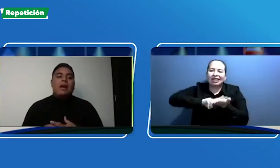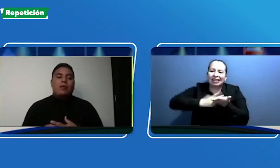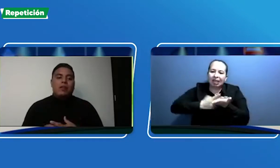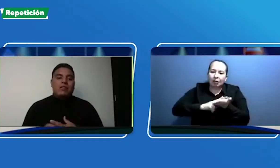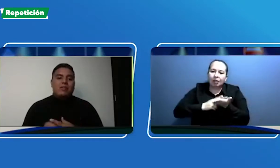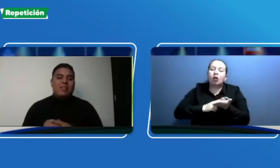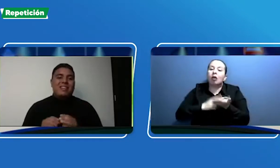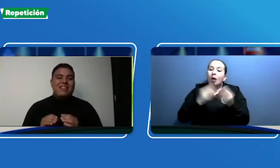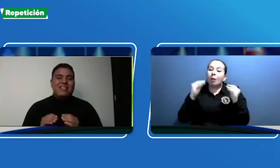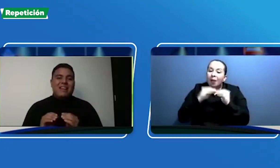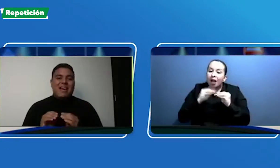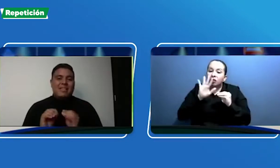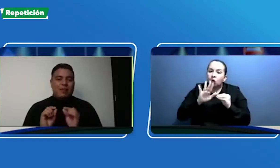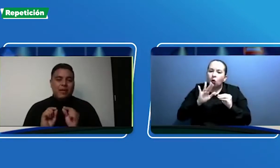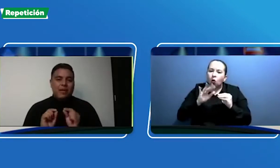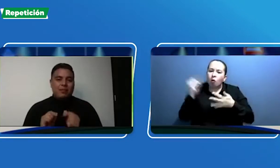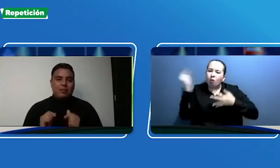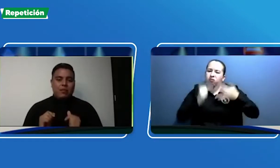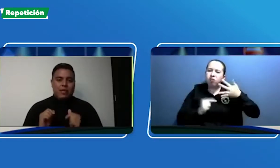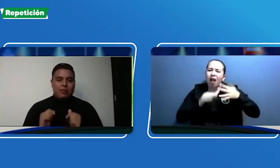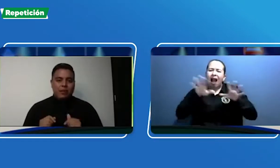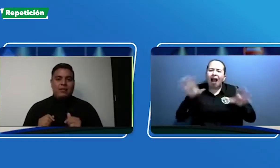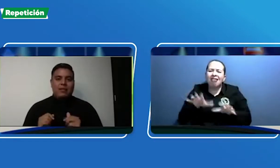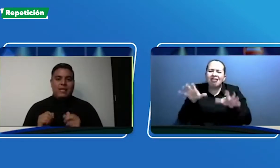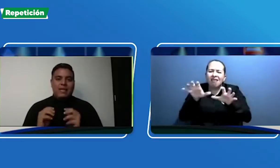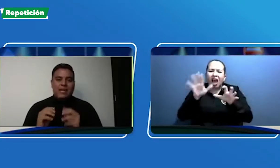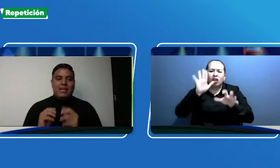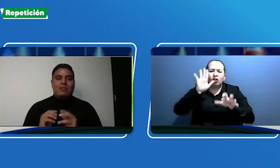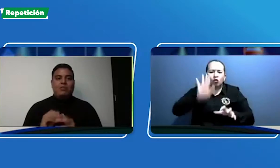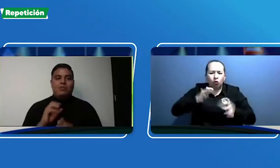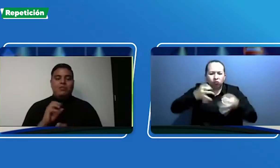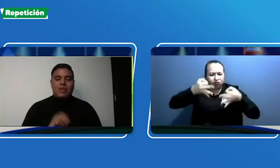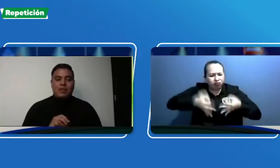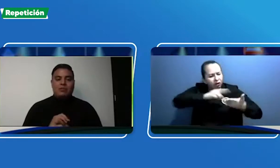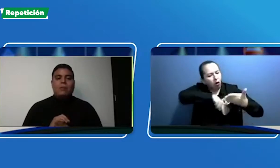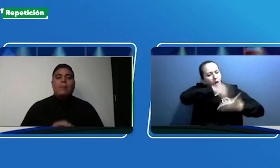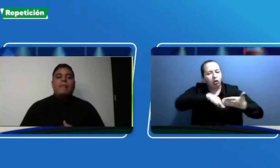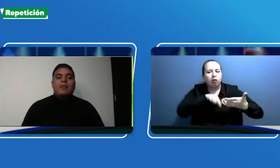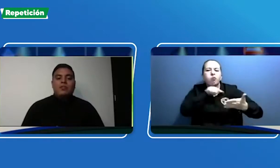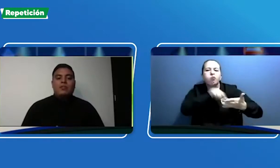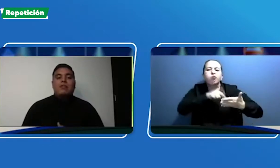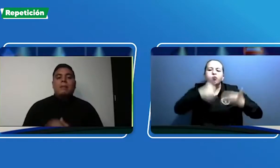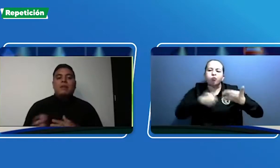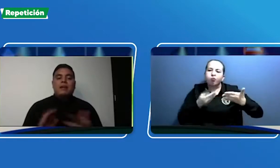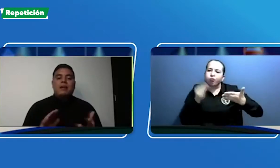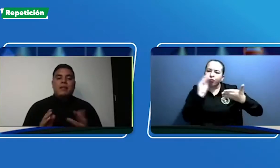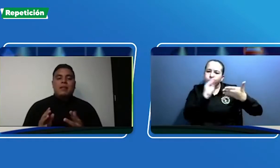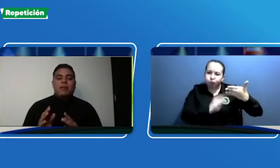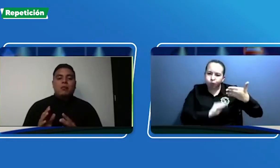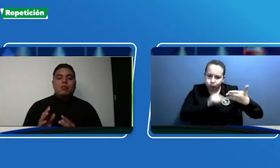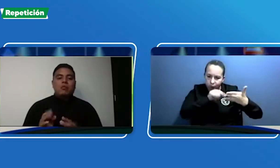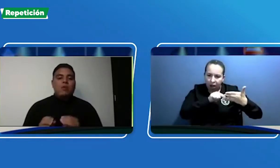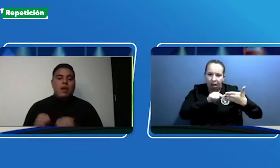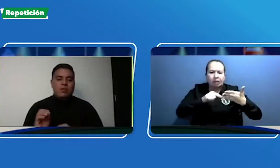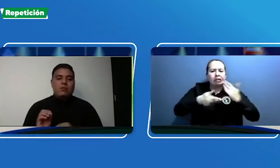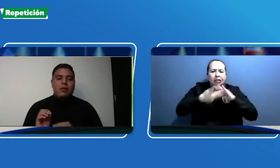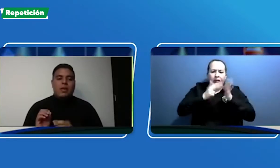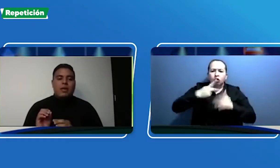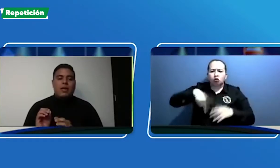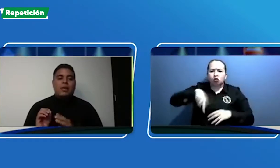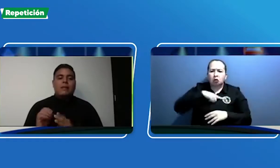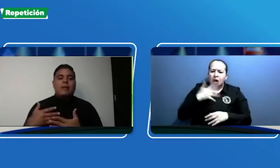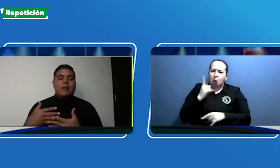la elaboración de esas actividades contractuales que tienen estos contratos. Entonces, básicamente llevamos un año